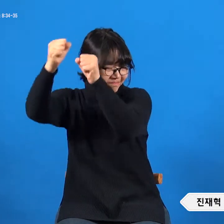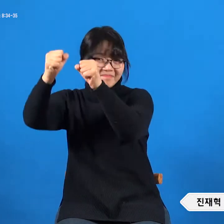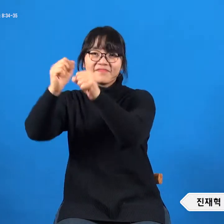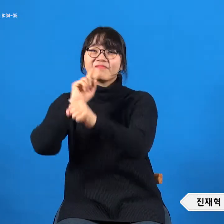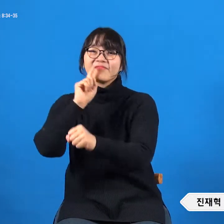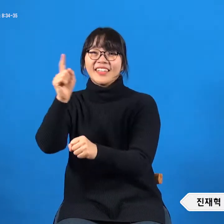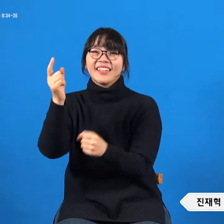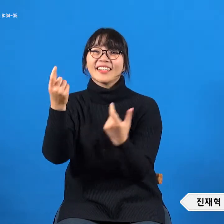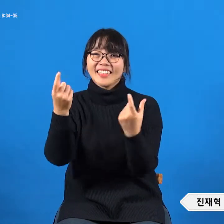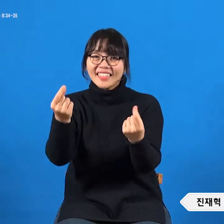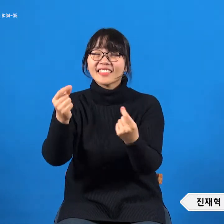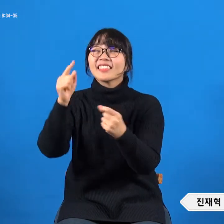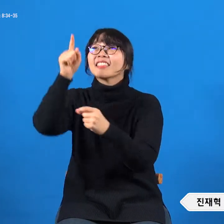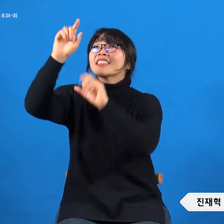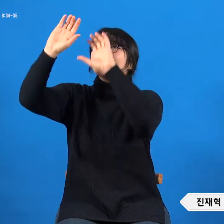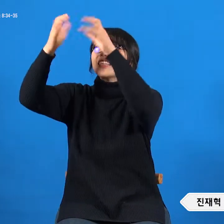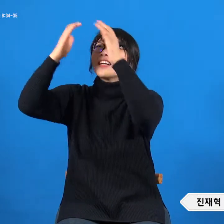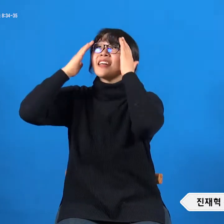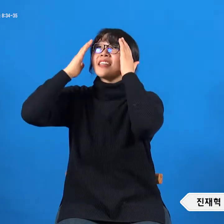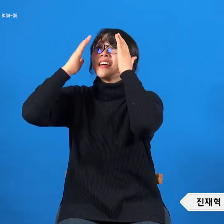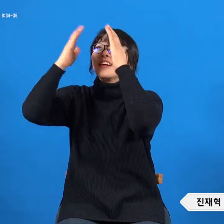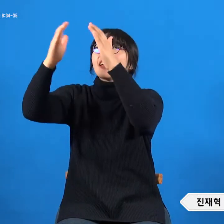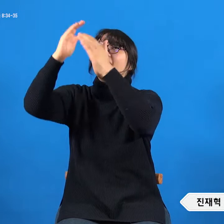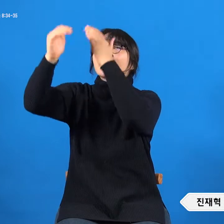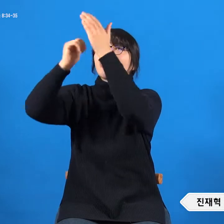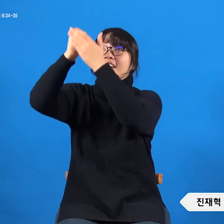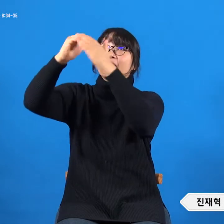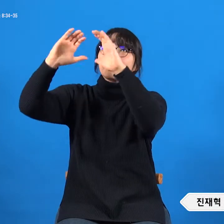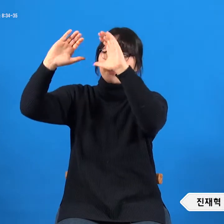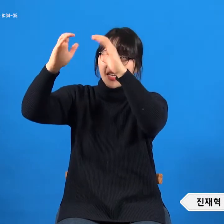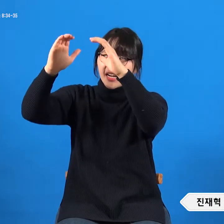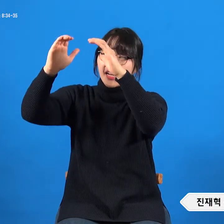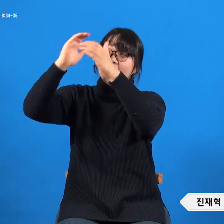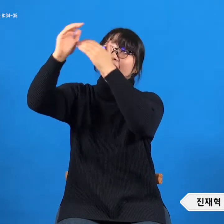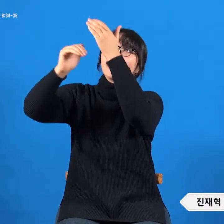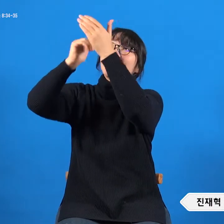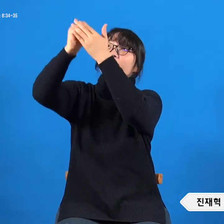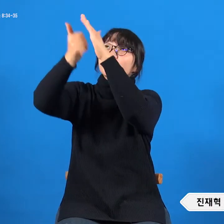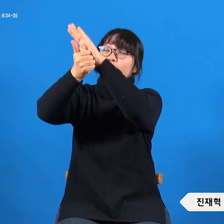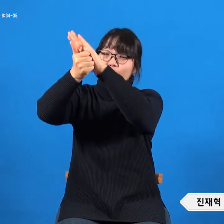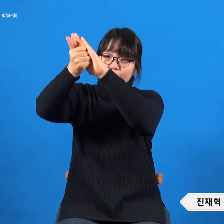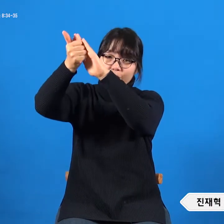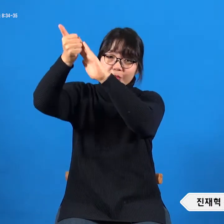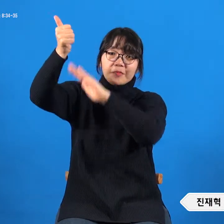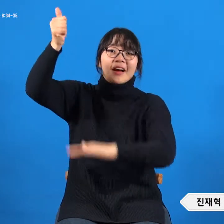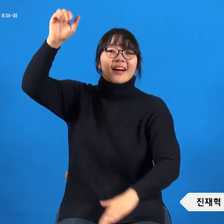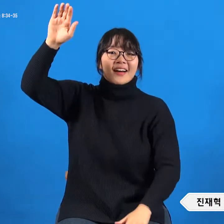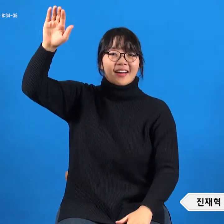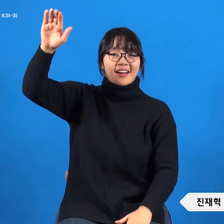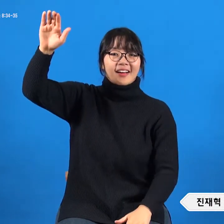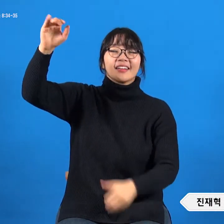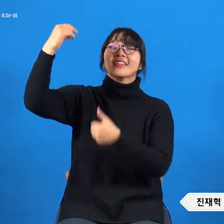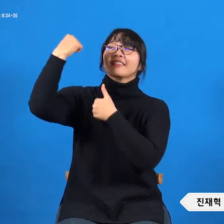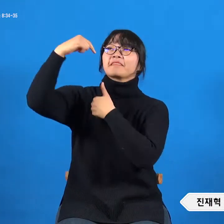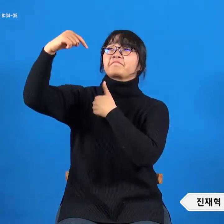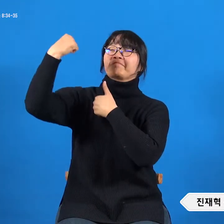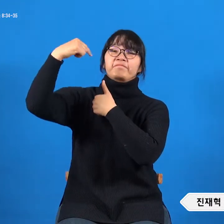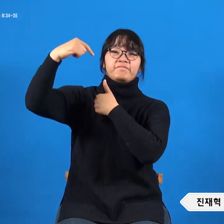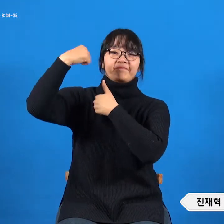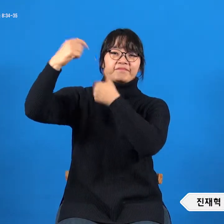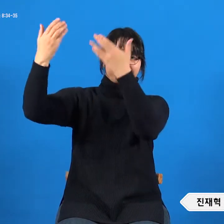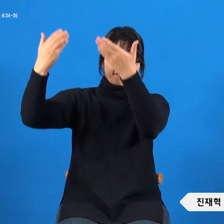말씀하시며 영원한 천국을 향한 하나님의 나라, 그 천국의 소망을 우리에게